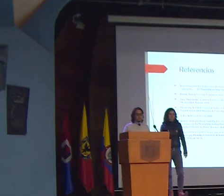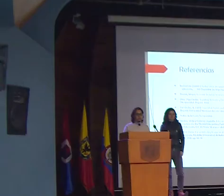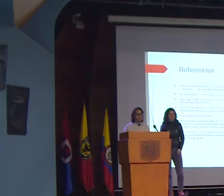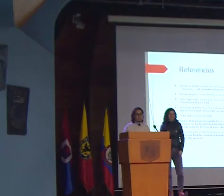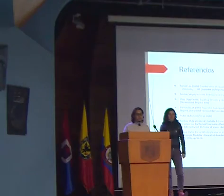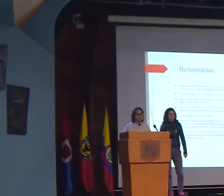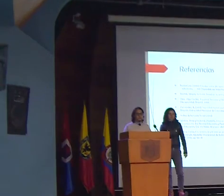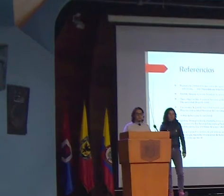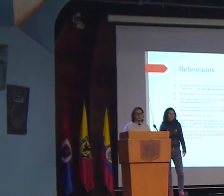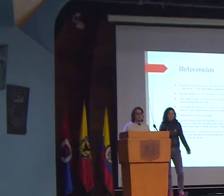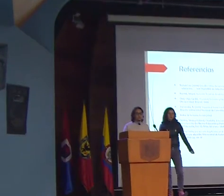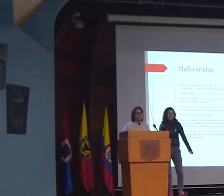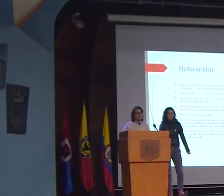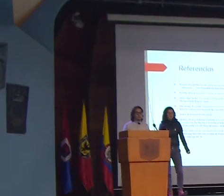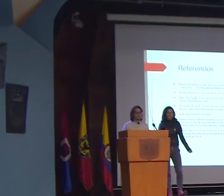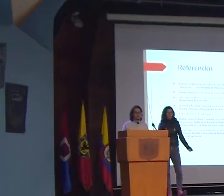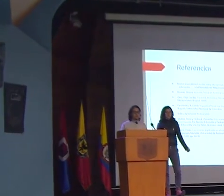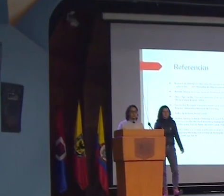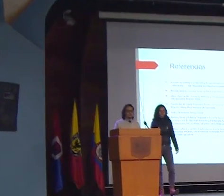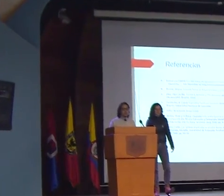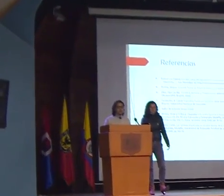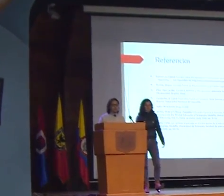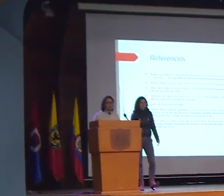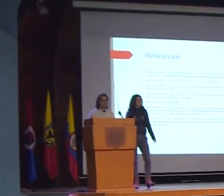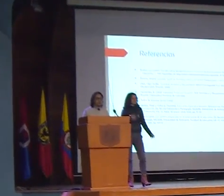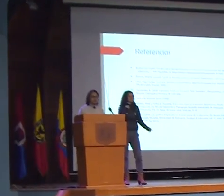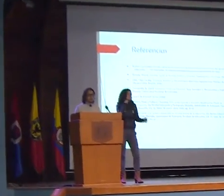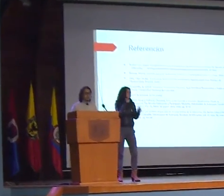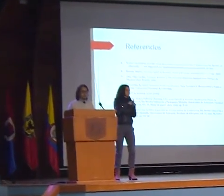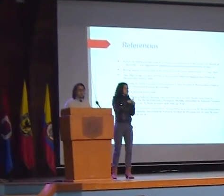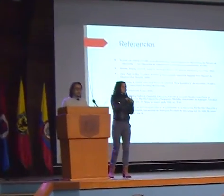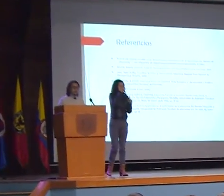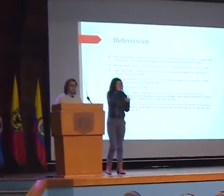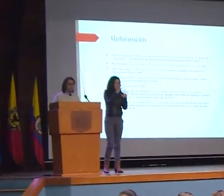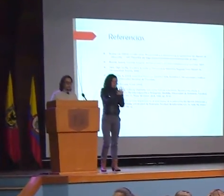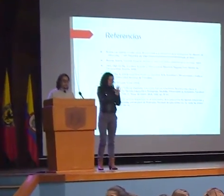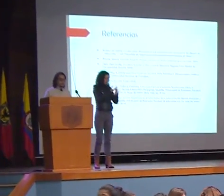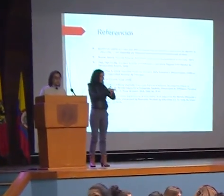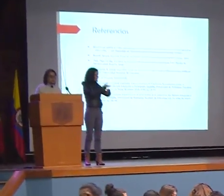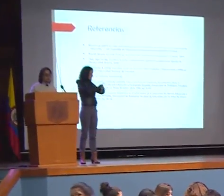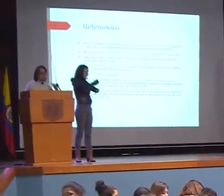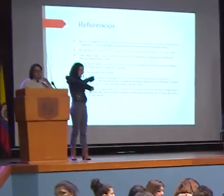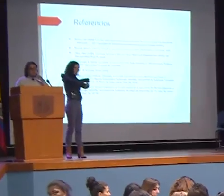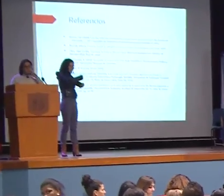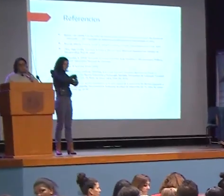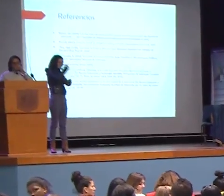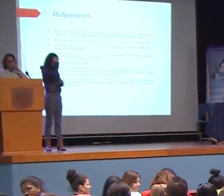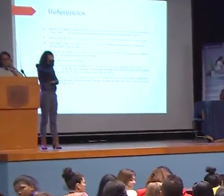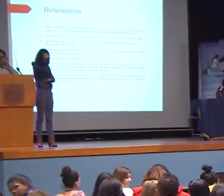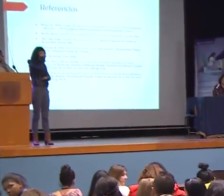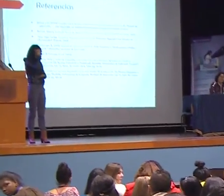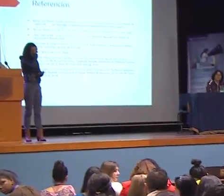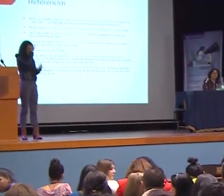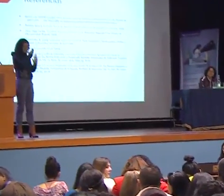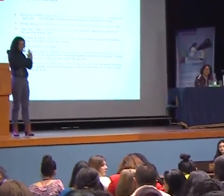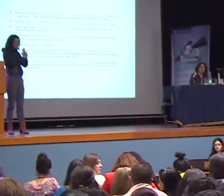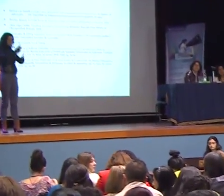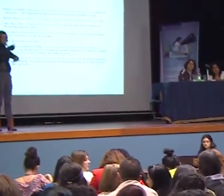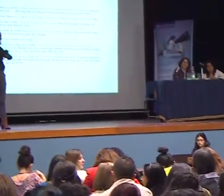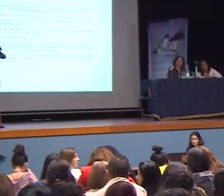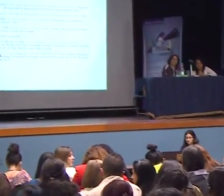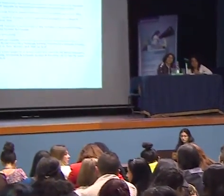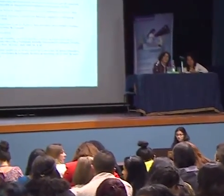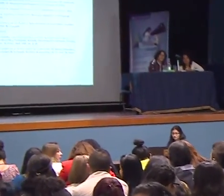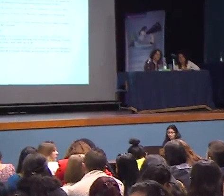Buenos días. Con respecto a los paradigmas propuestos por la profesora Olga, ¿desde